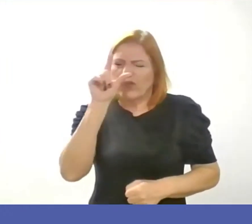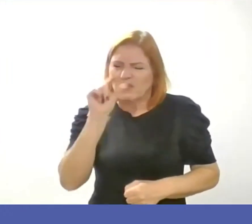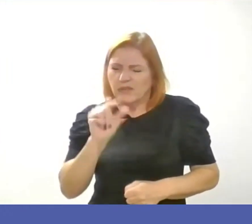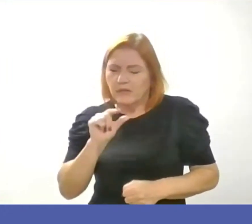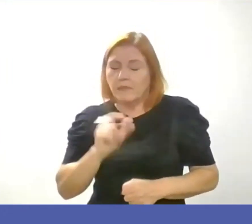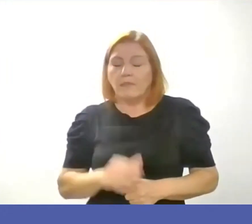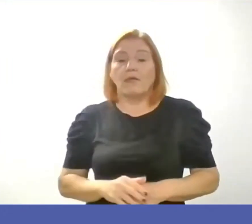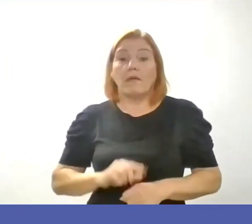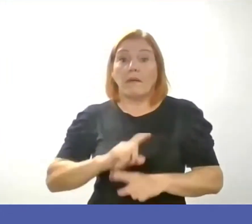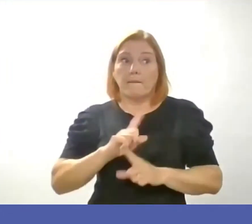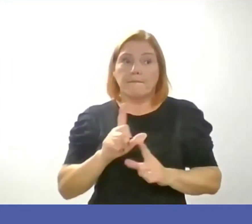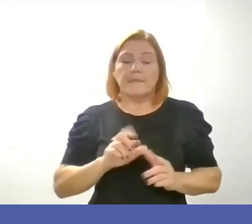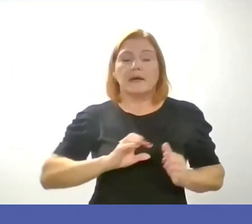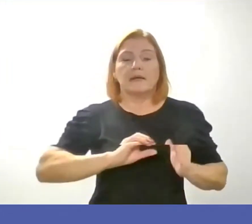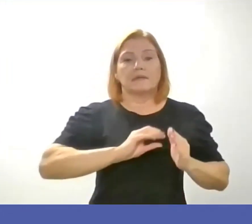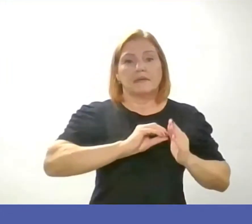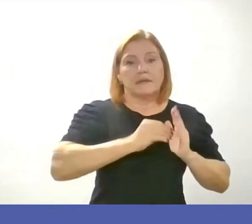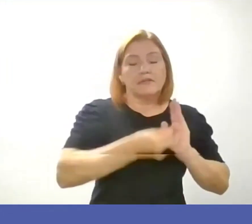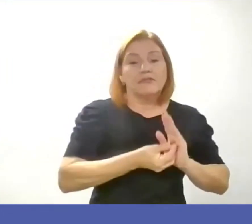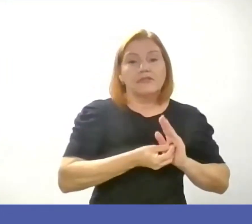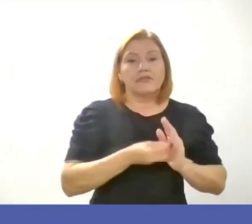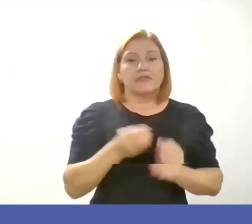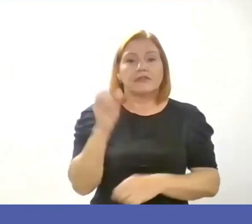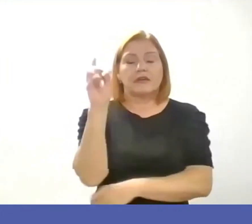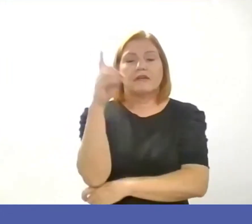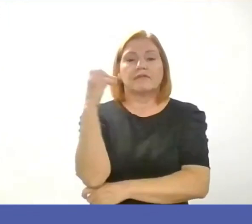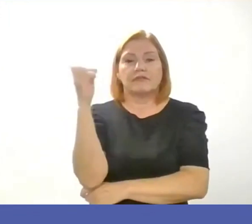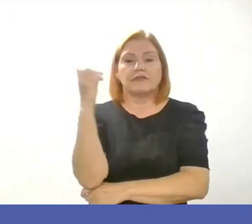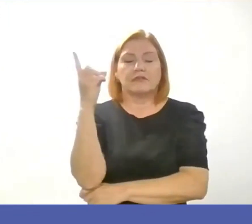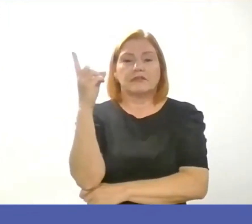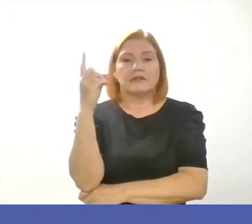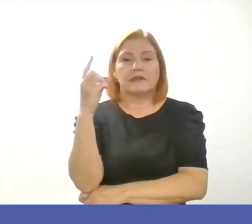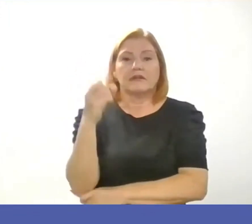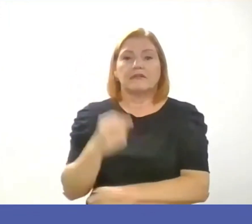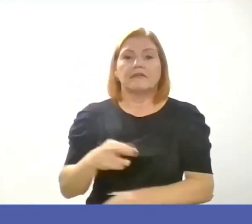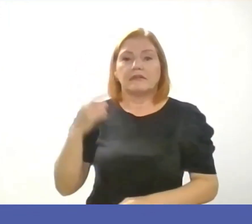Ele é o rei, Ele abre a porta do reino dos céus.